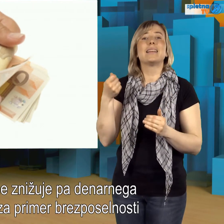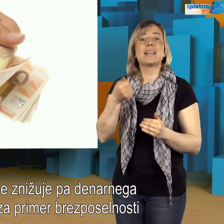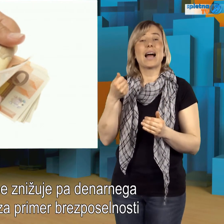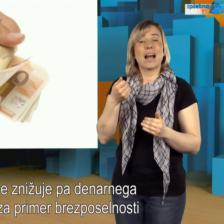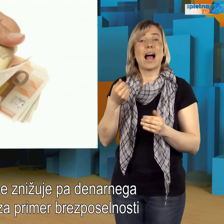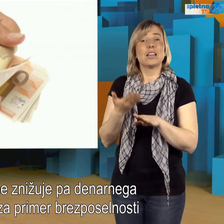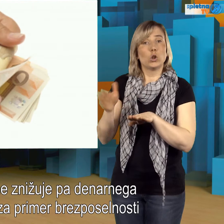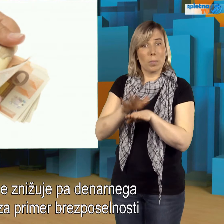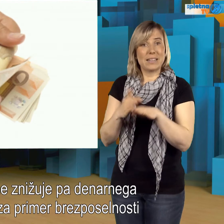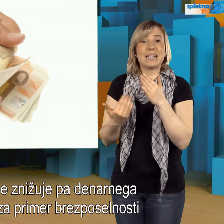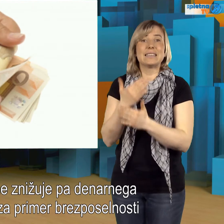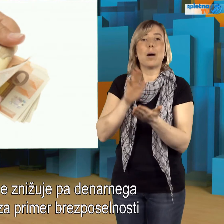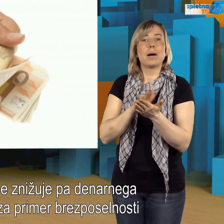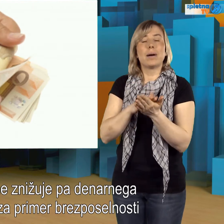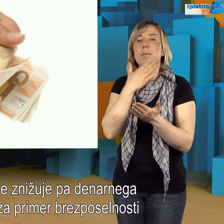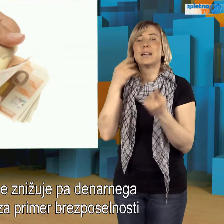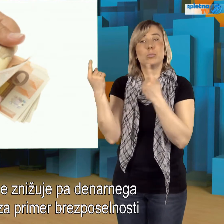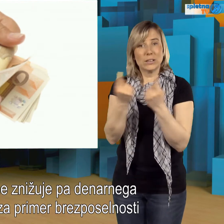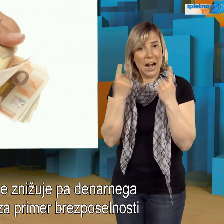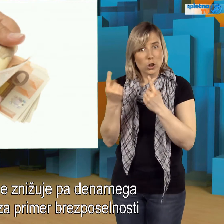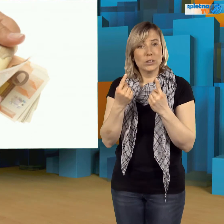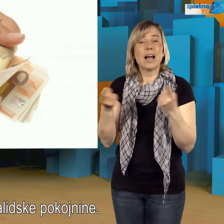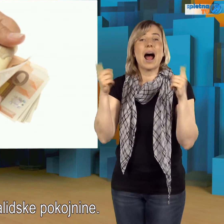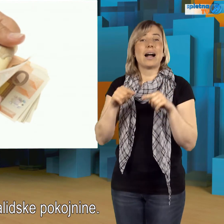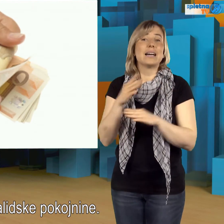primer brezposelnosti ali invalidske pokojnine.